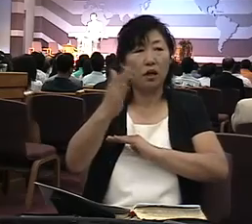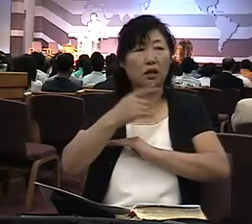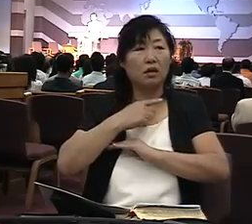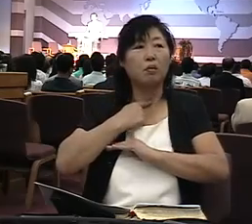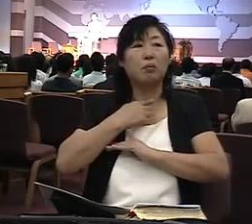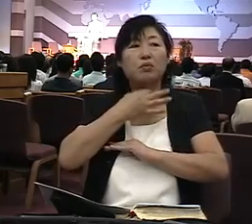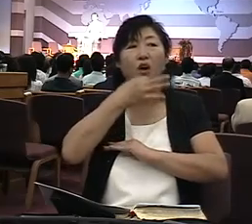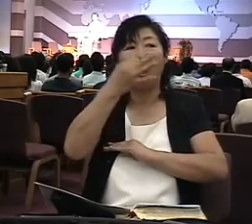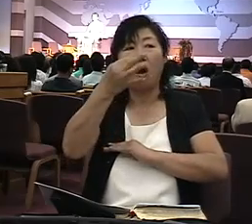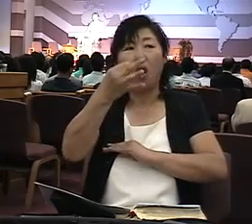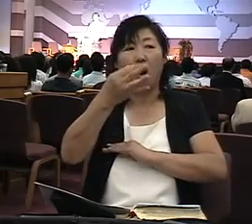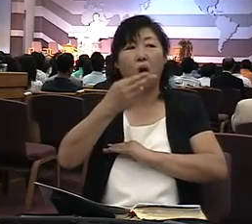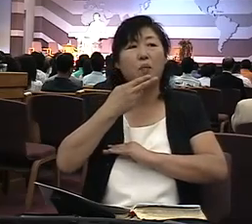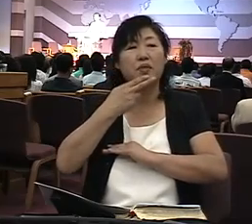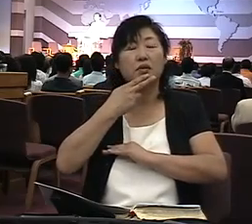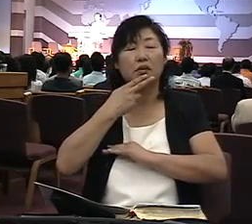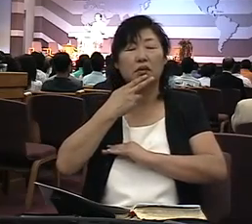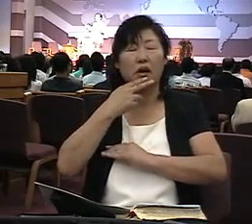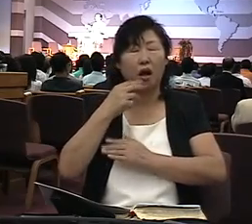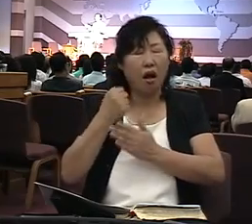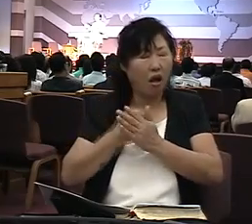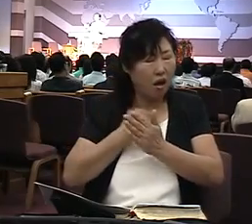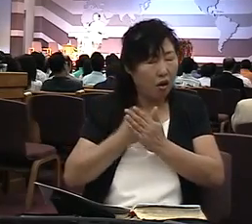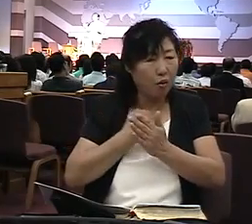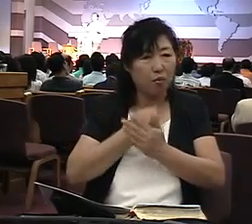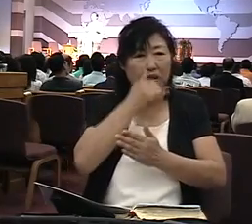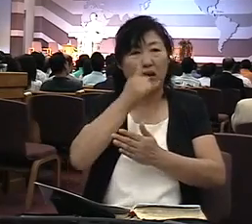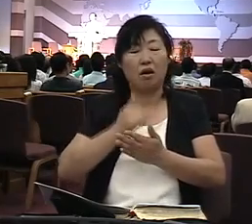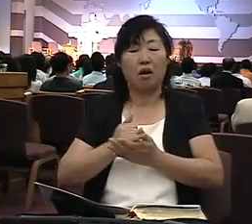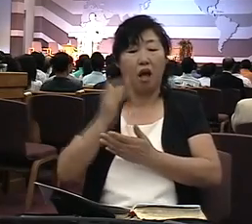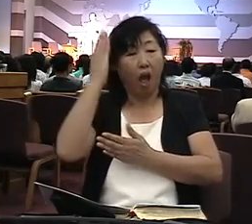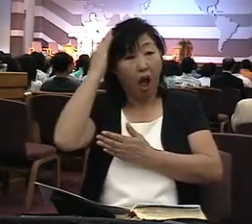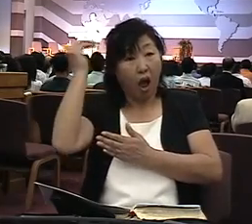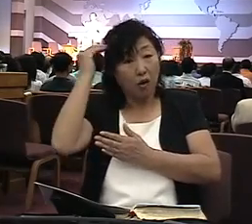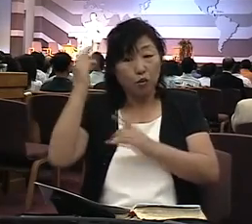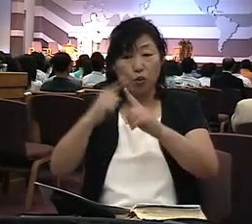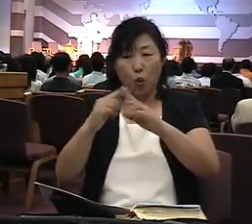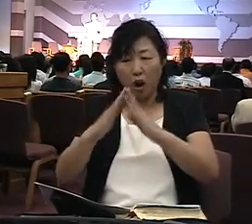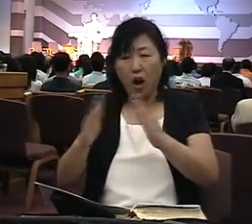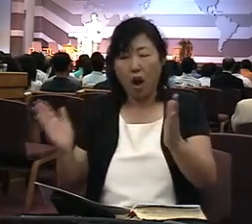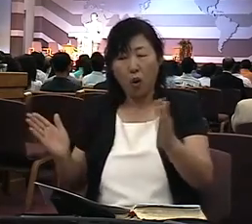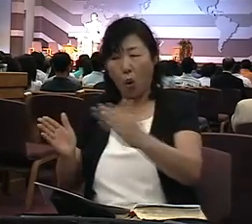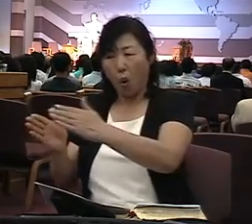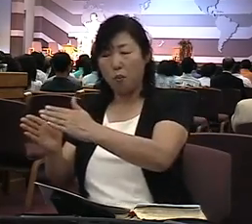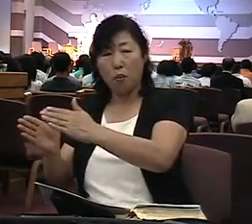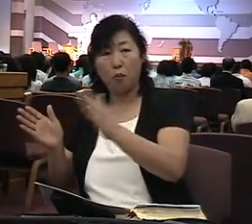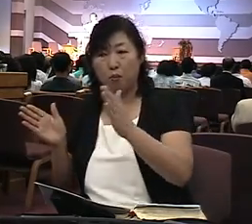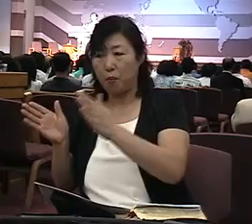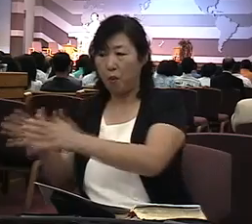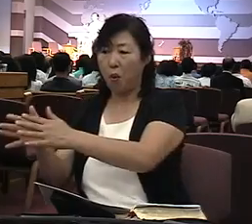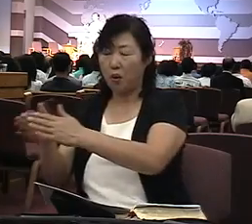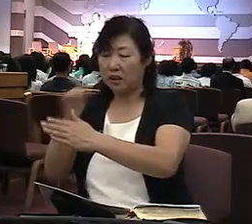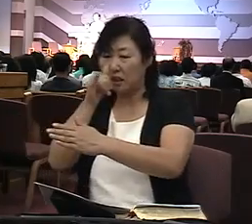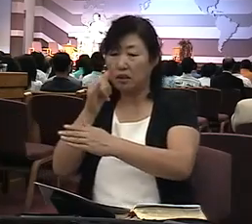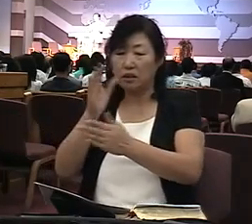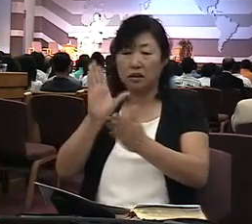안타까웠습니다. 모든 한국교회가 지금 코너로 몰리고 있는 이때에 누군가 한